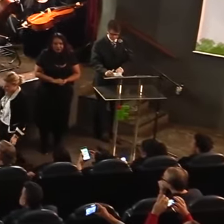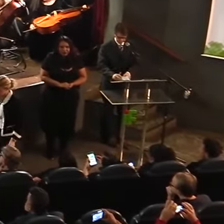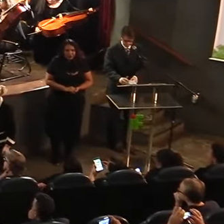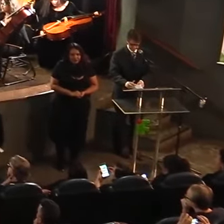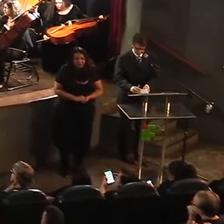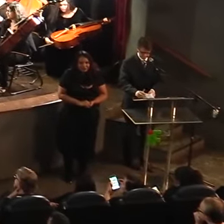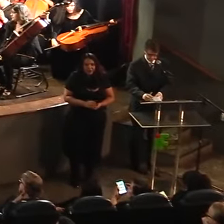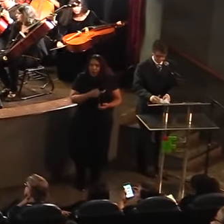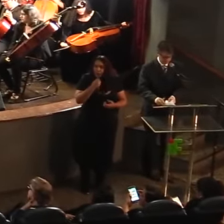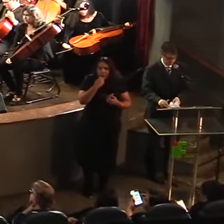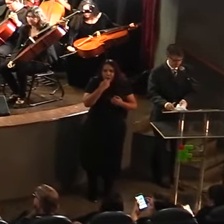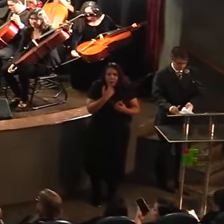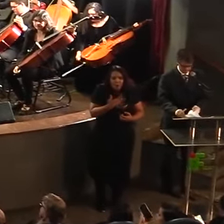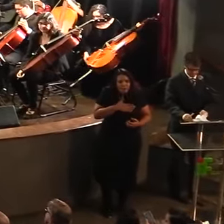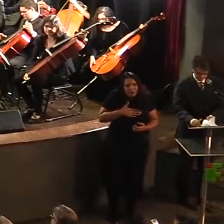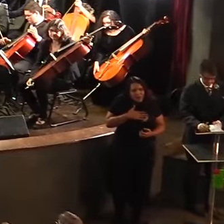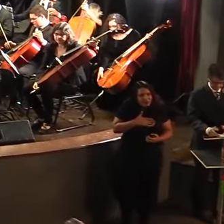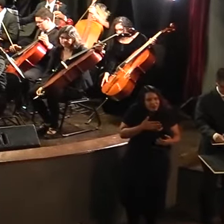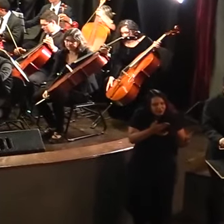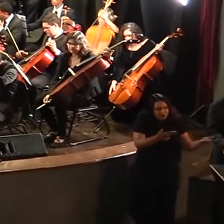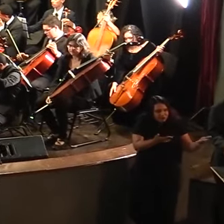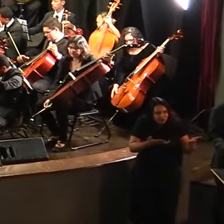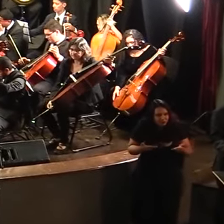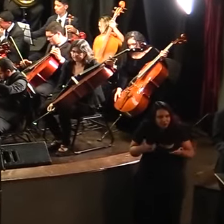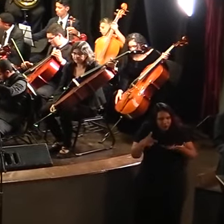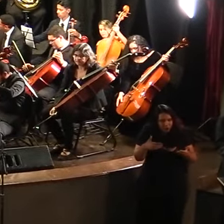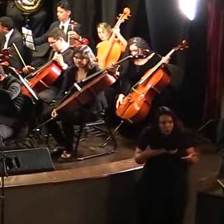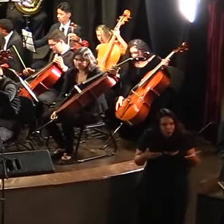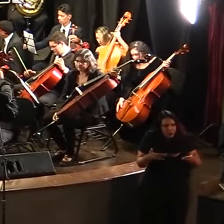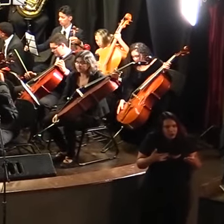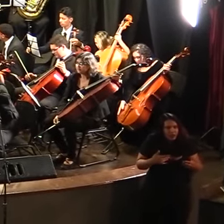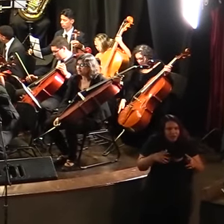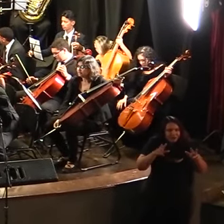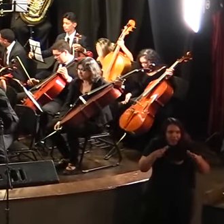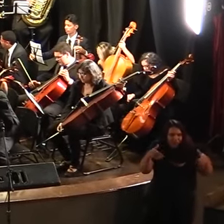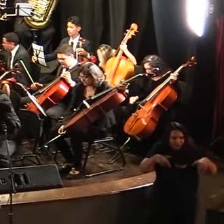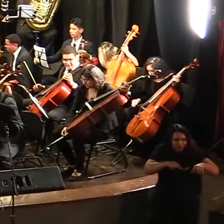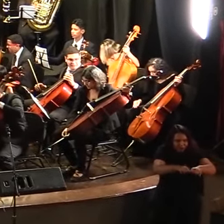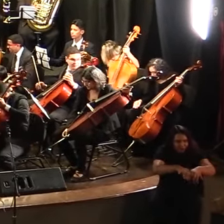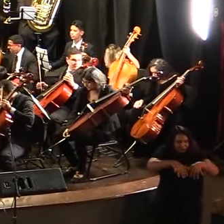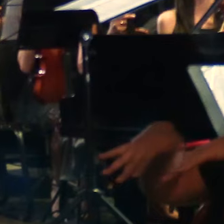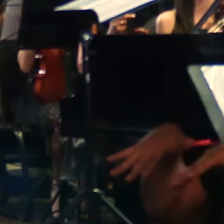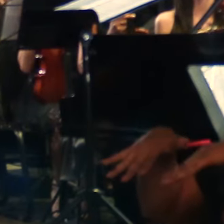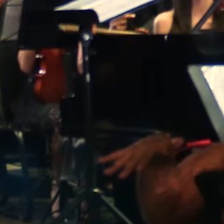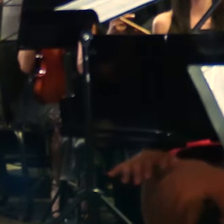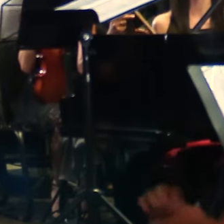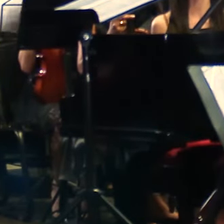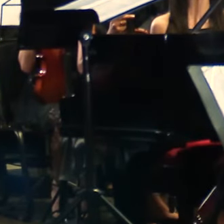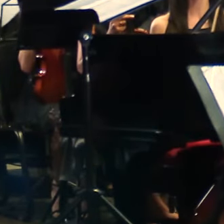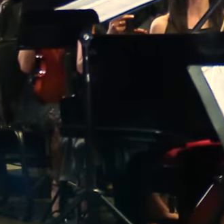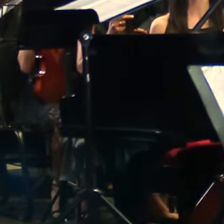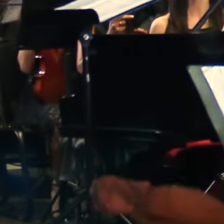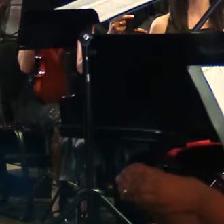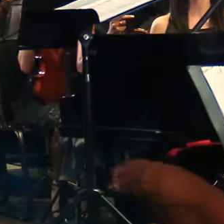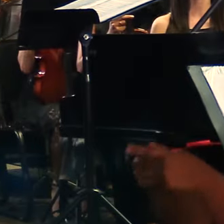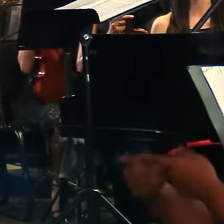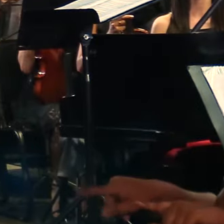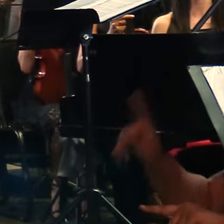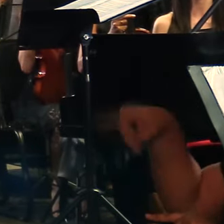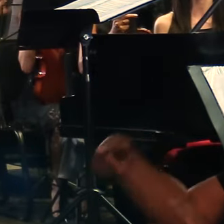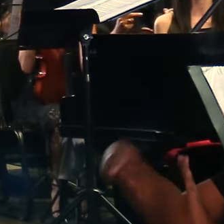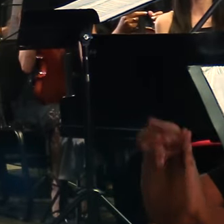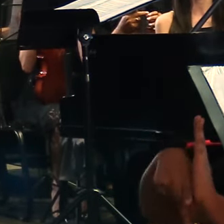Realmente é um imenso prazer receber a cada um de vocês neste teatro. A Orquestra de Câmara é um